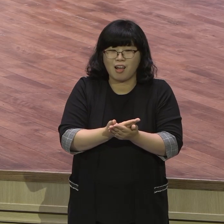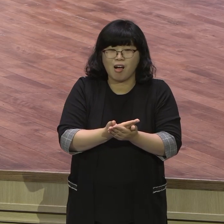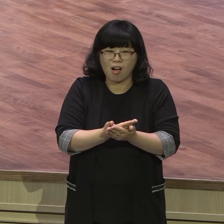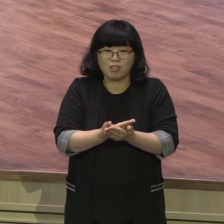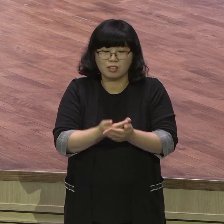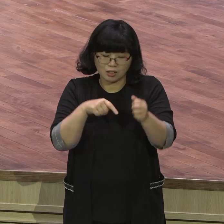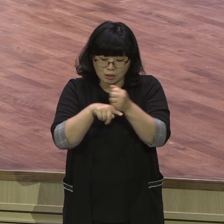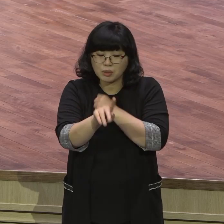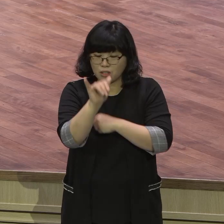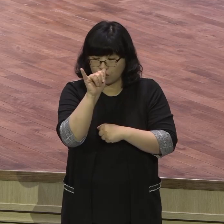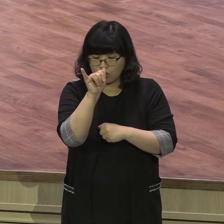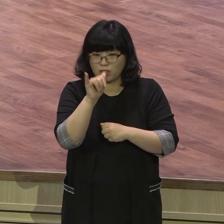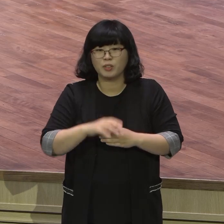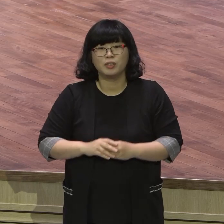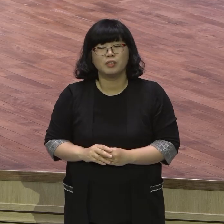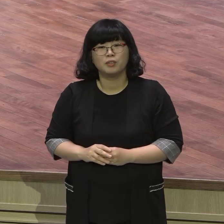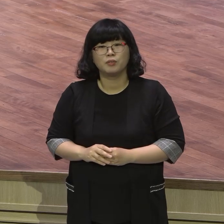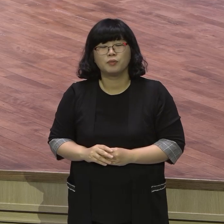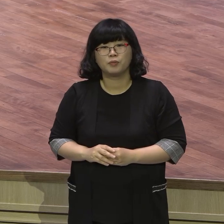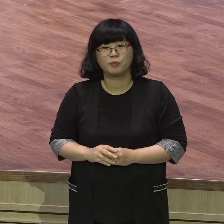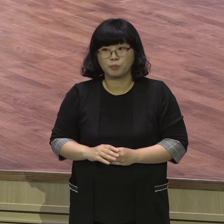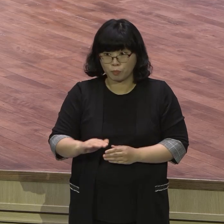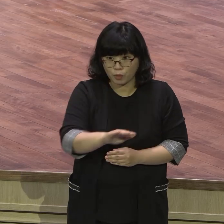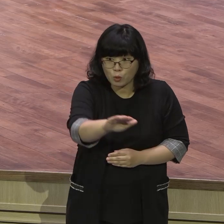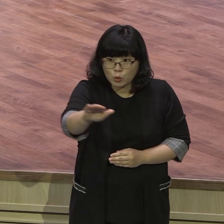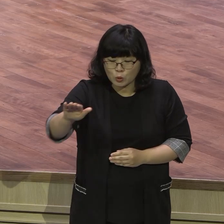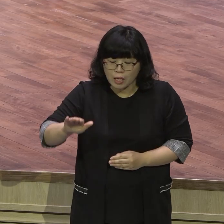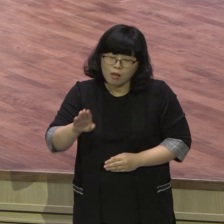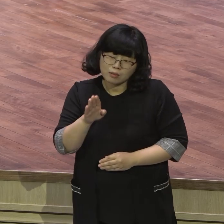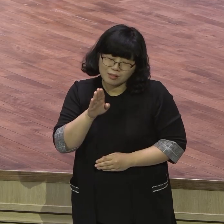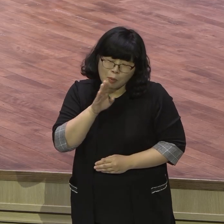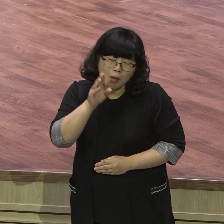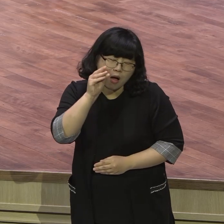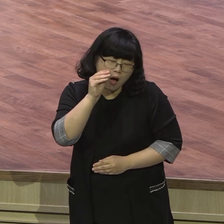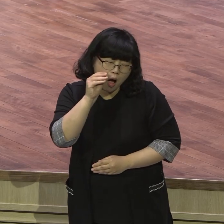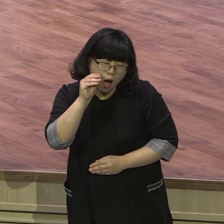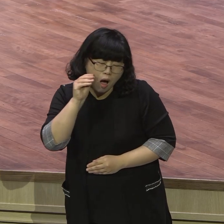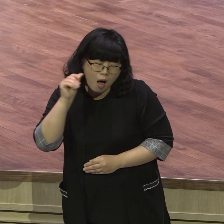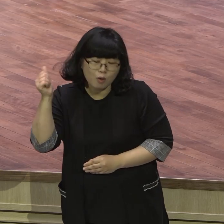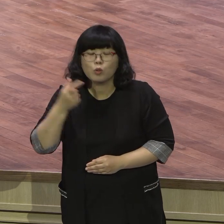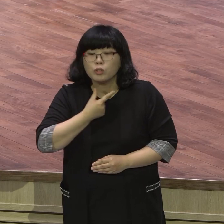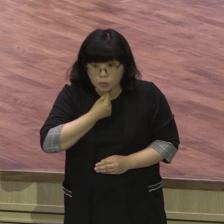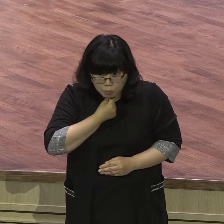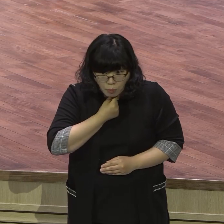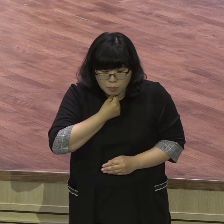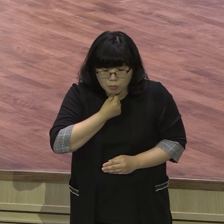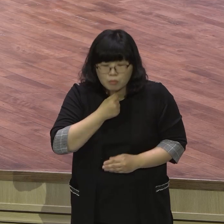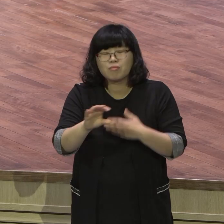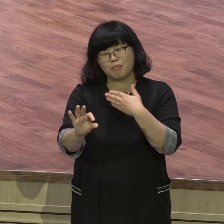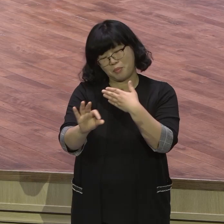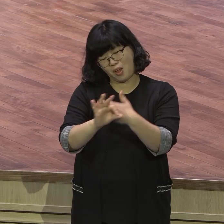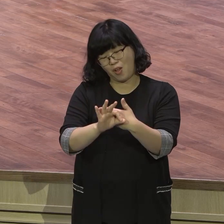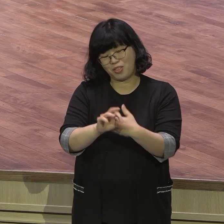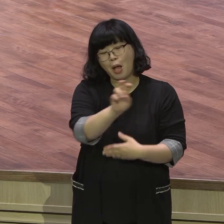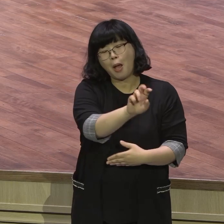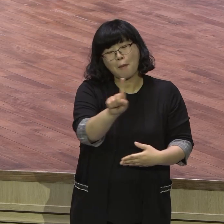우리가 정말 형통한 자가 되려면 만사